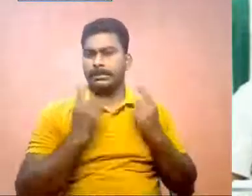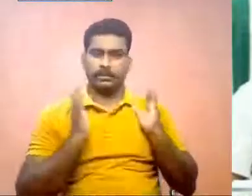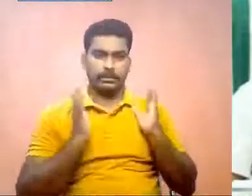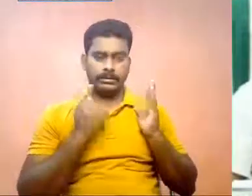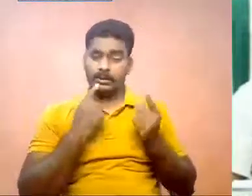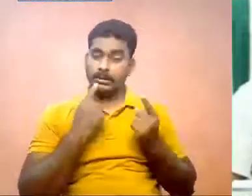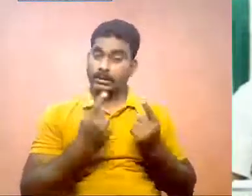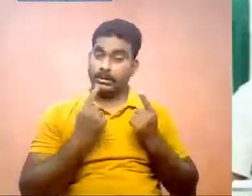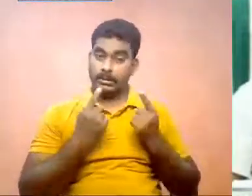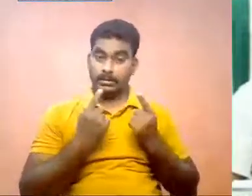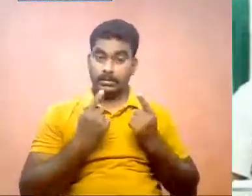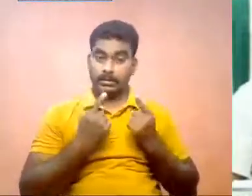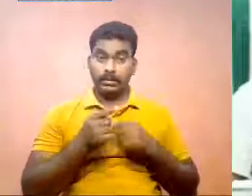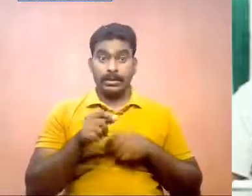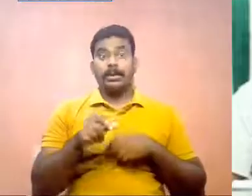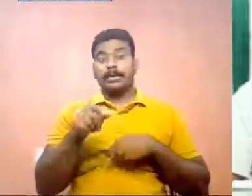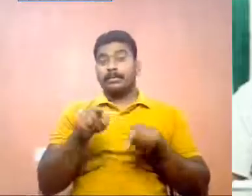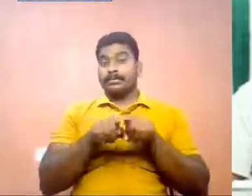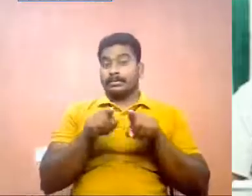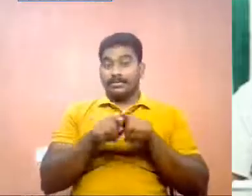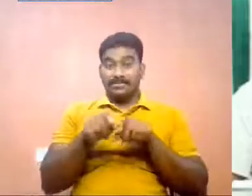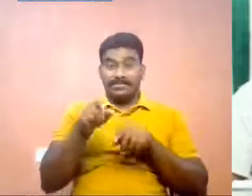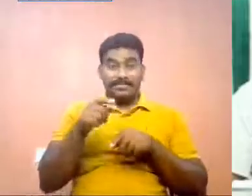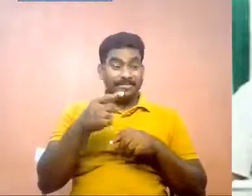അത്തരം പരിശോധനകളൊന്നും കൂടാതെ